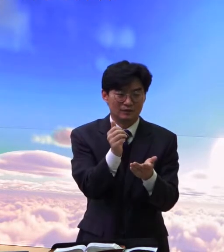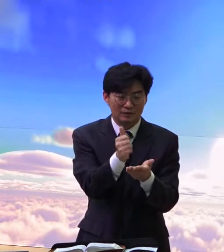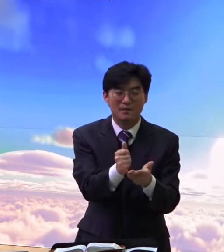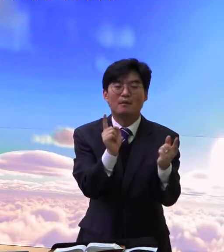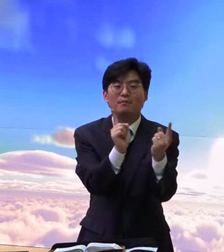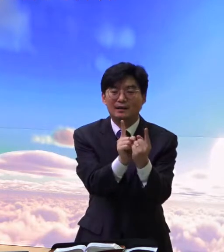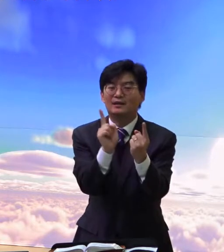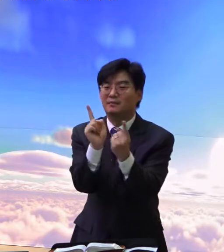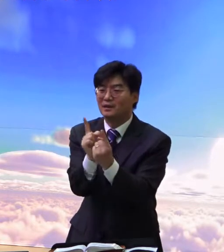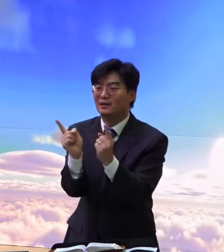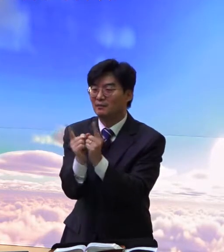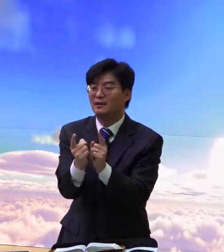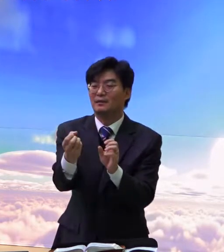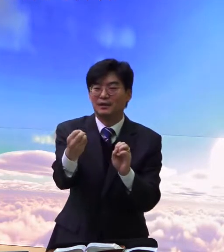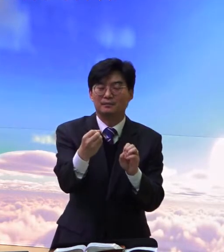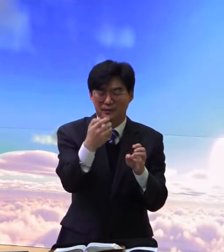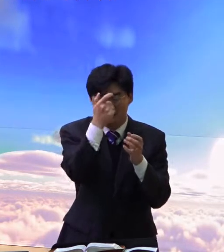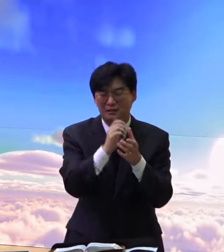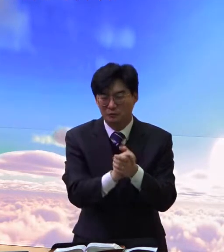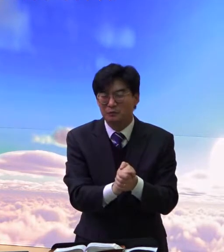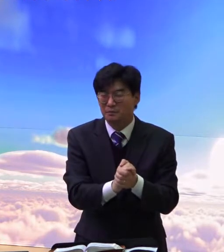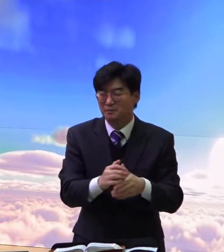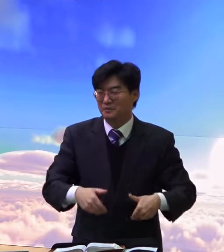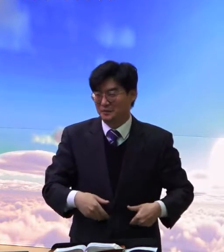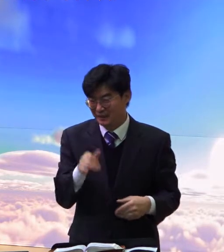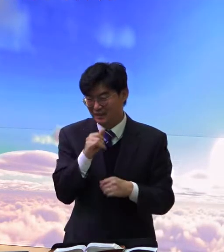열고 예수님을 만나면 되는 것입니다.